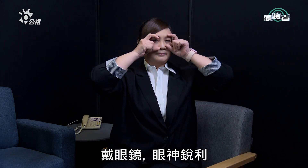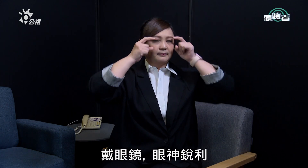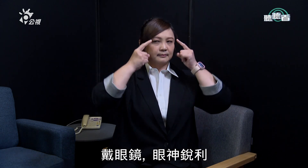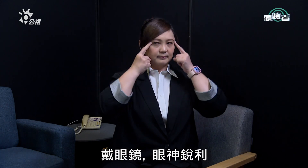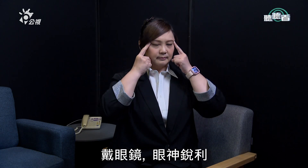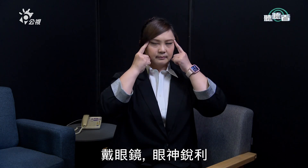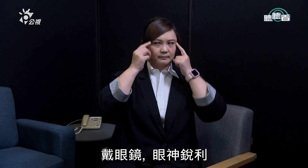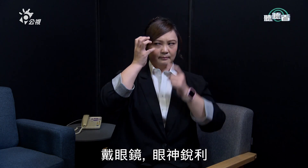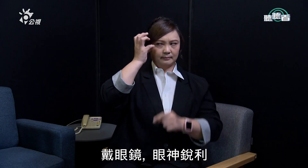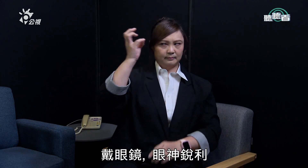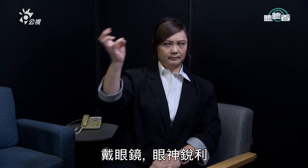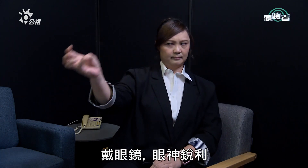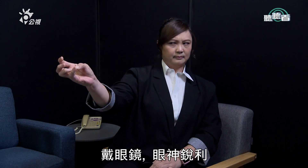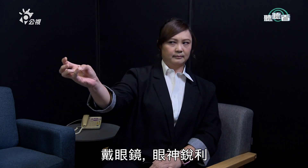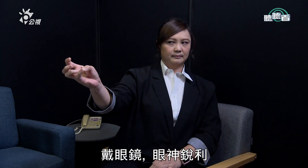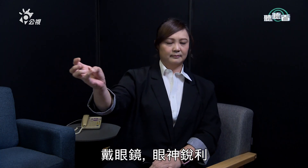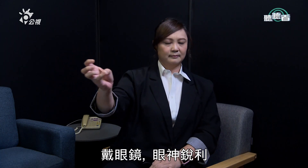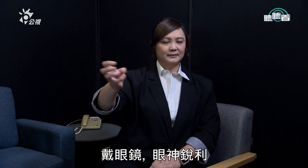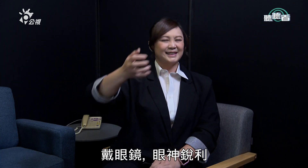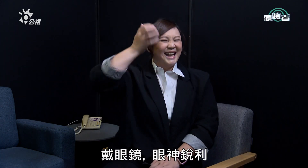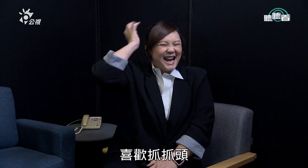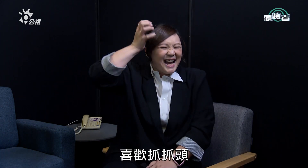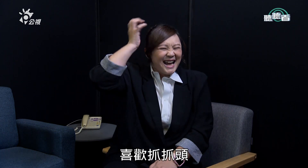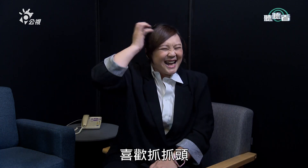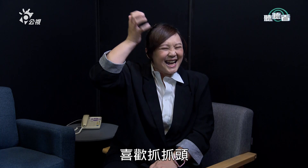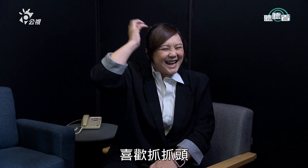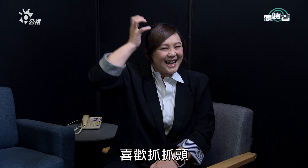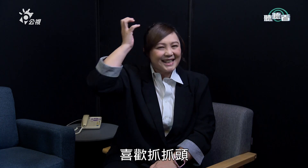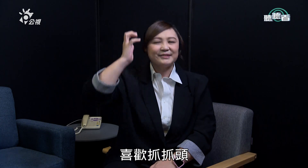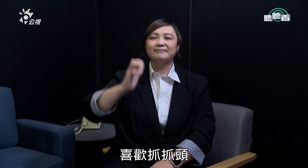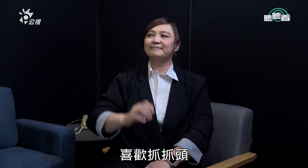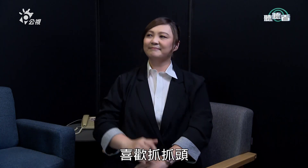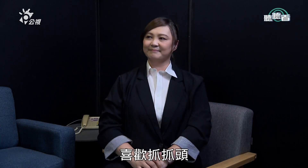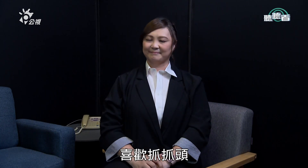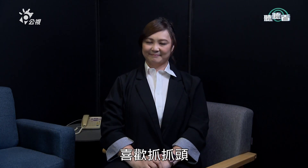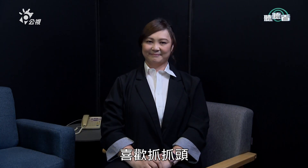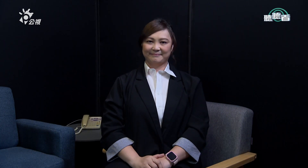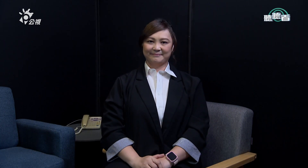镜，眼神锐利，喜欢抓抓头。